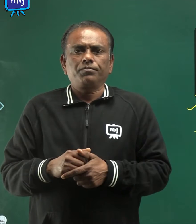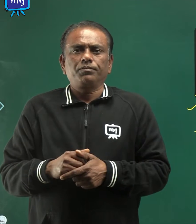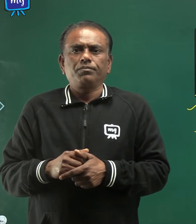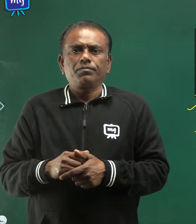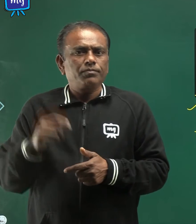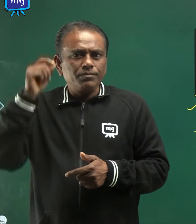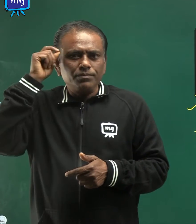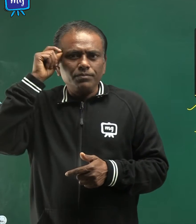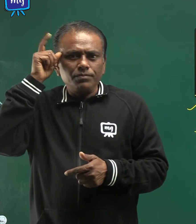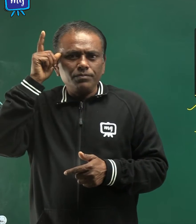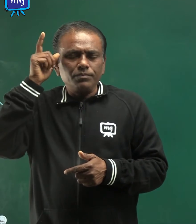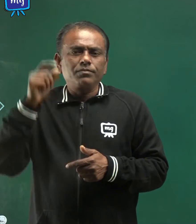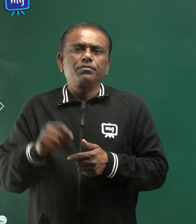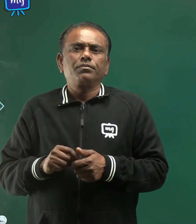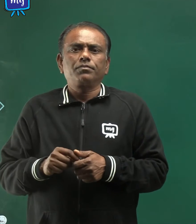समझ आ गया?